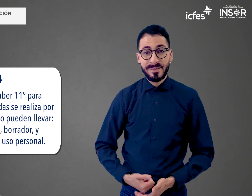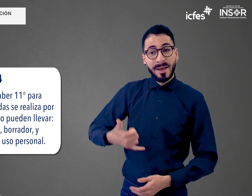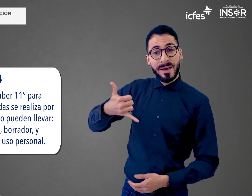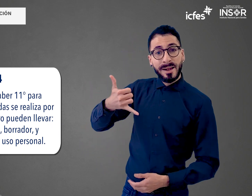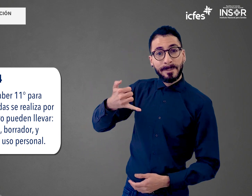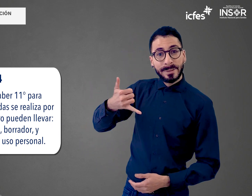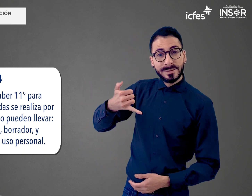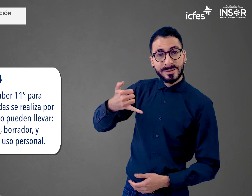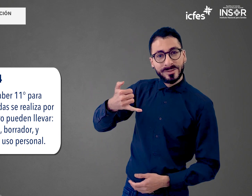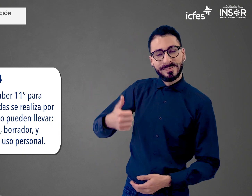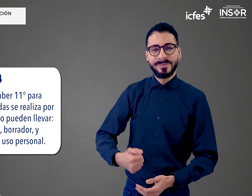esfero,